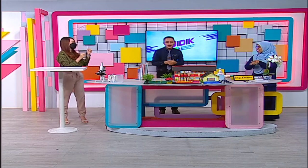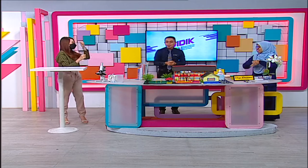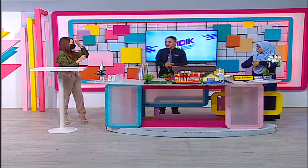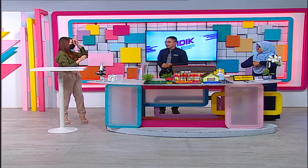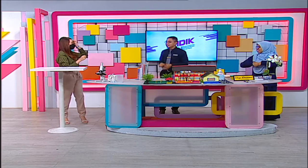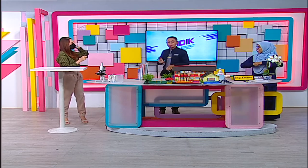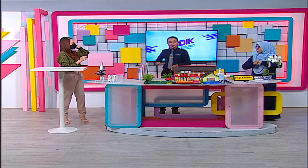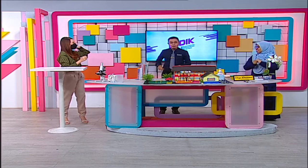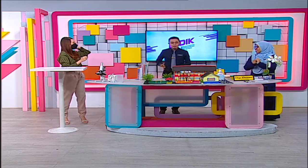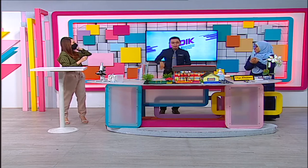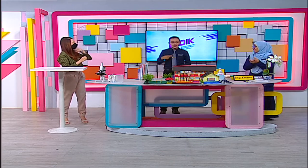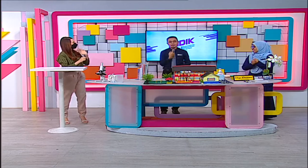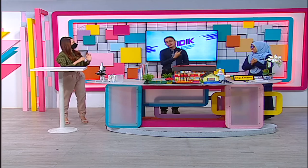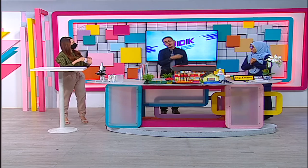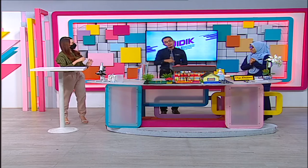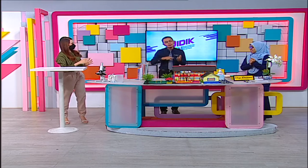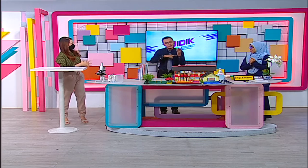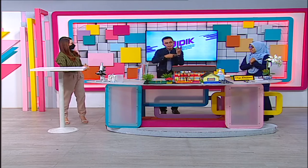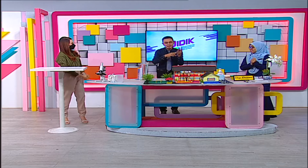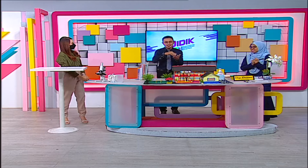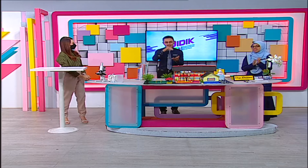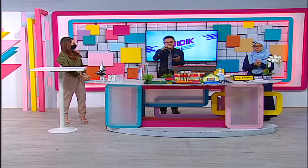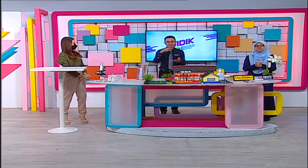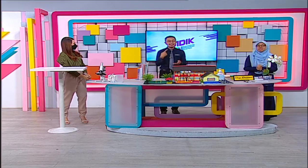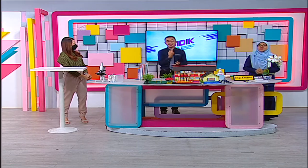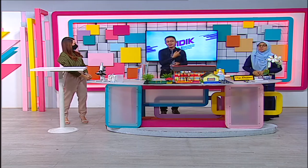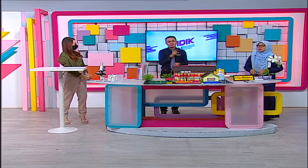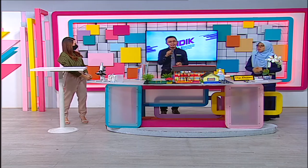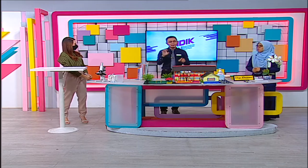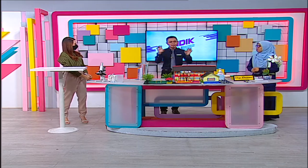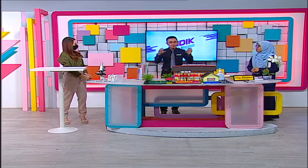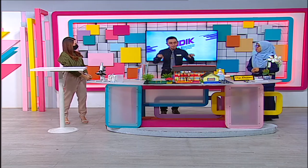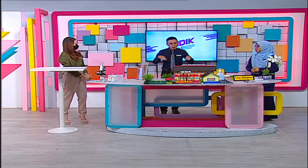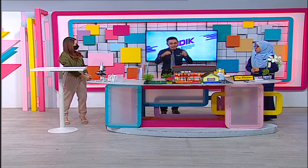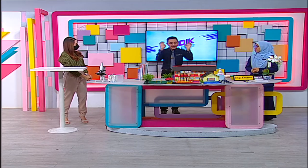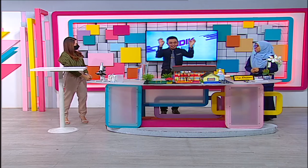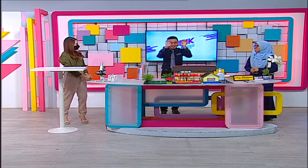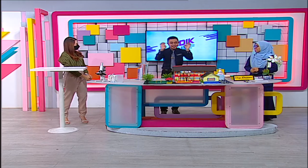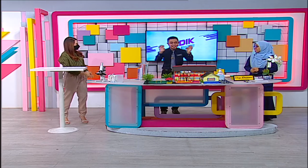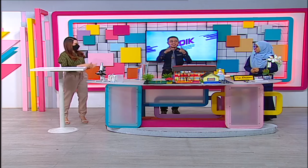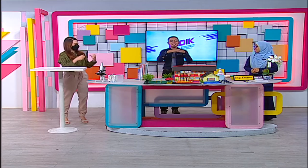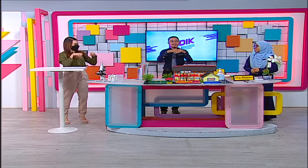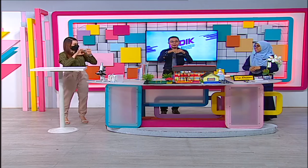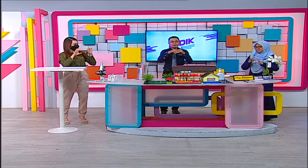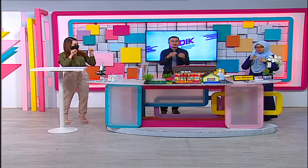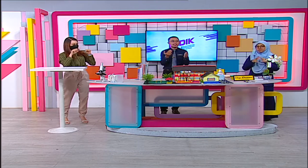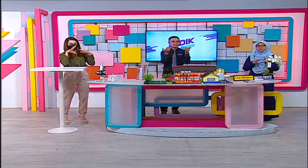Okey, sebelum kita mula belajar, kita mesti buat exercise jari. Okey,